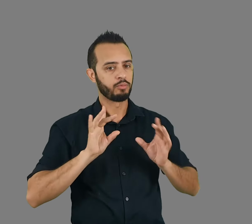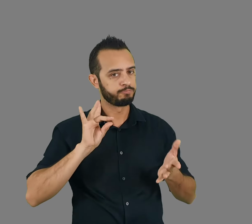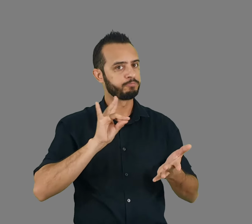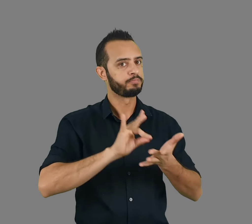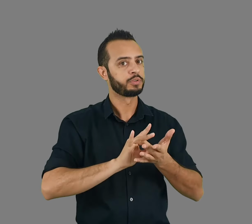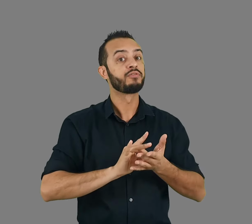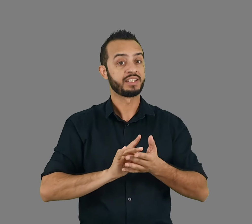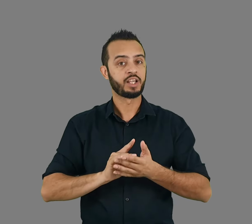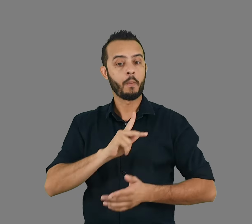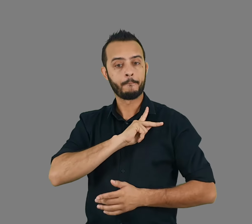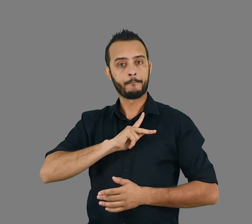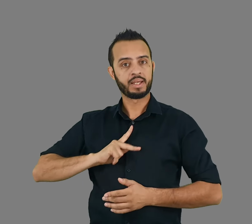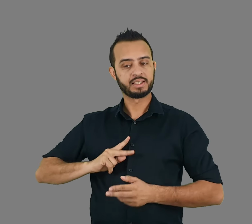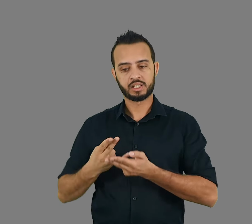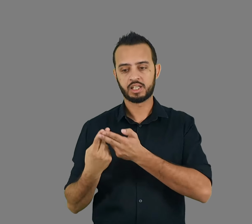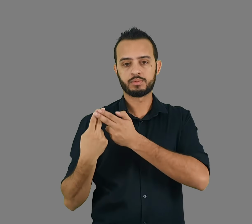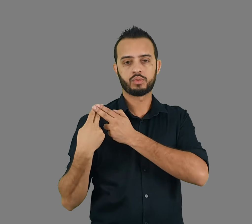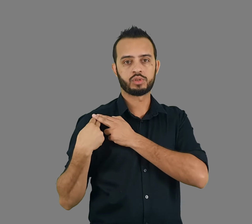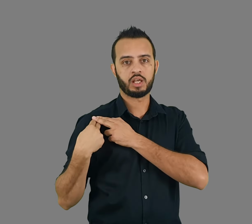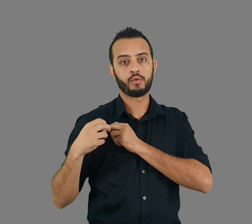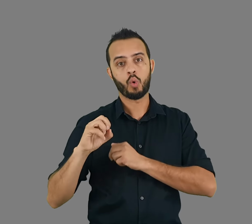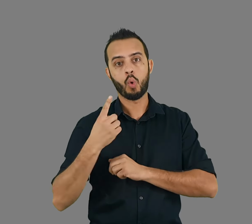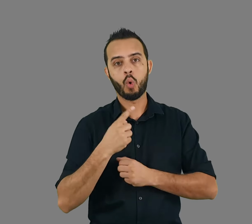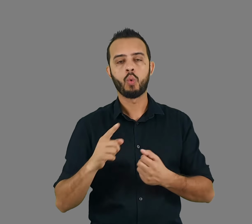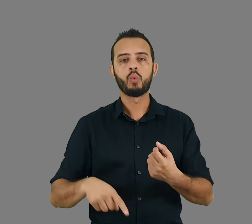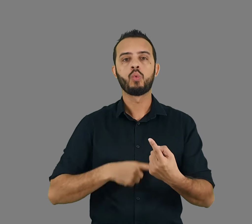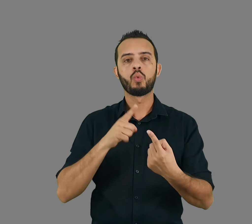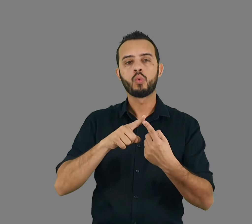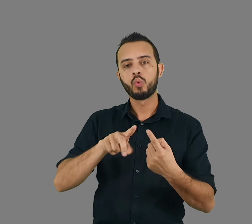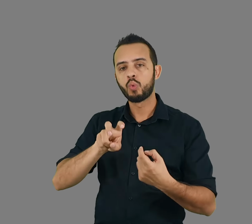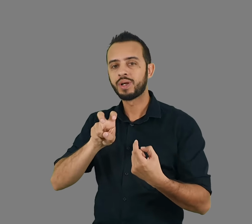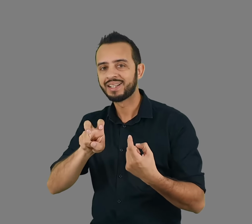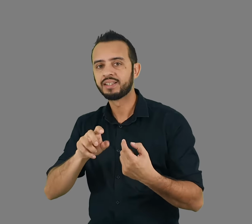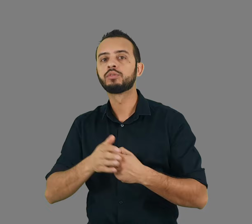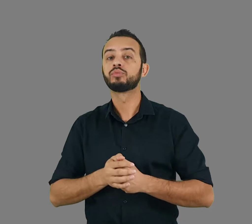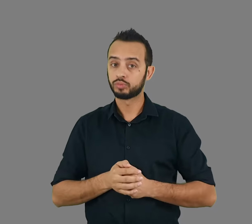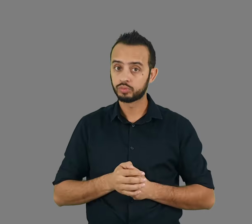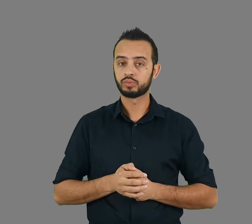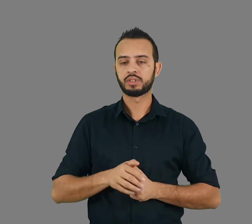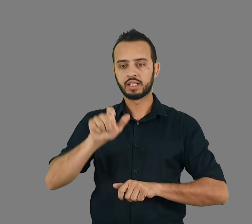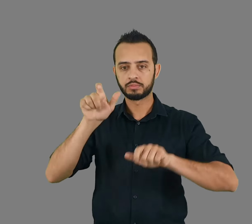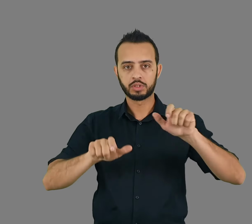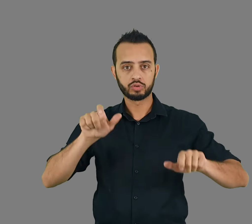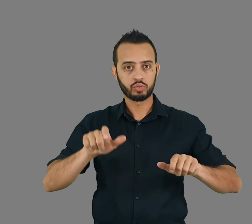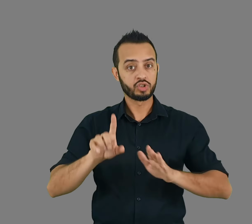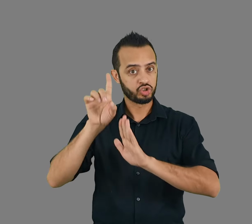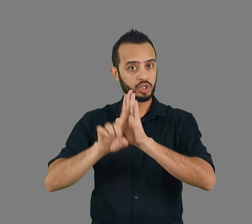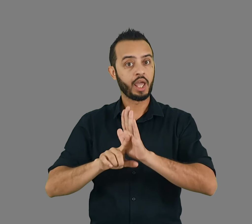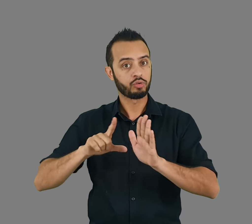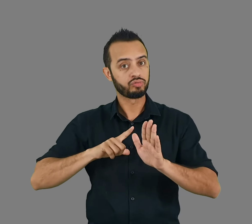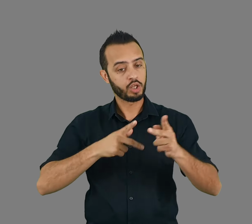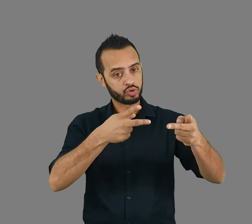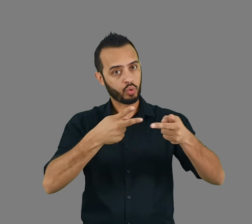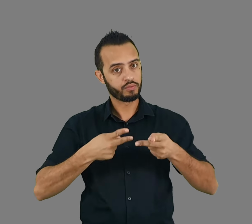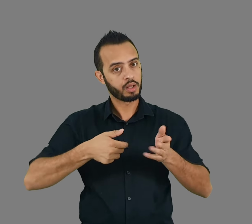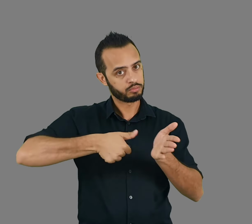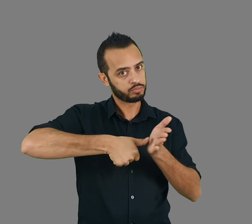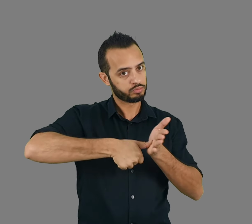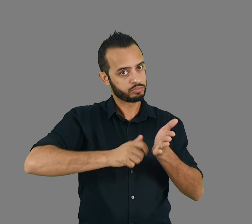pelo Presidente ou por 1/5 dos associados em pleno gozo de seus direitos e deveres estatutários,